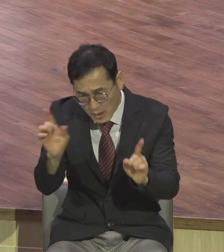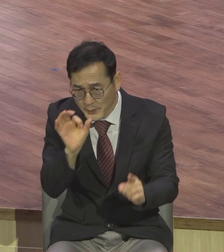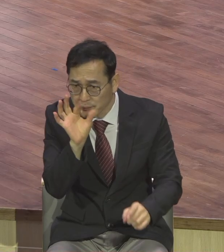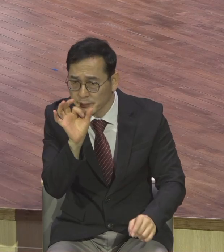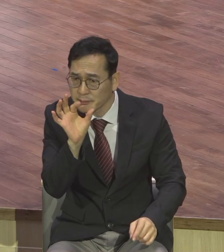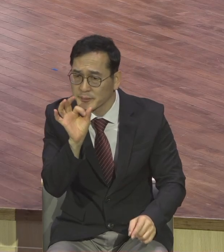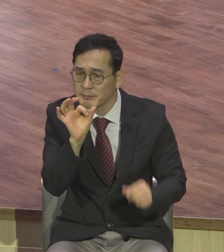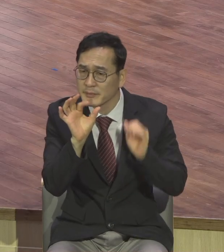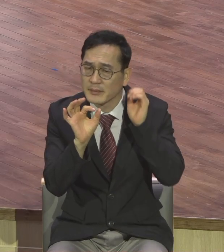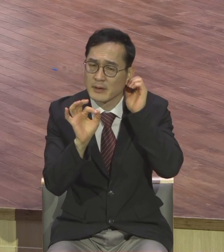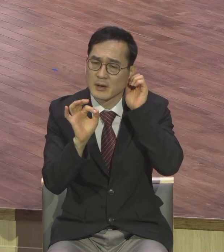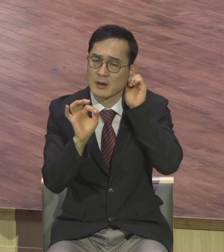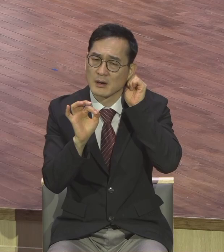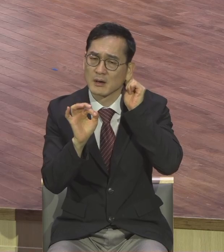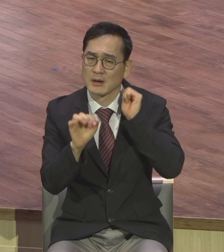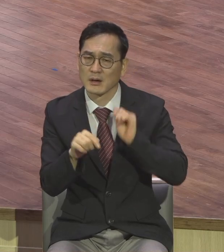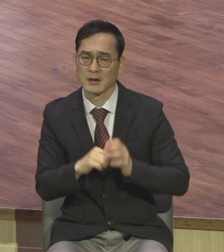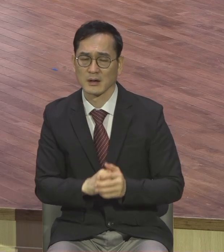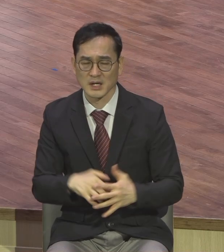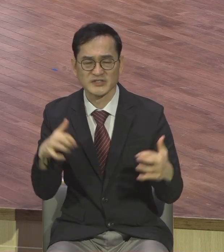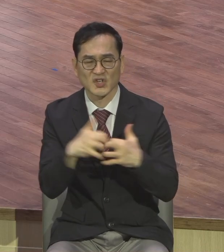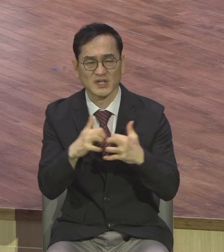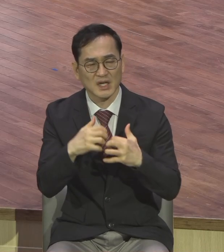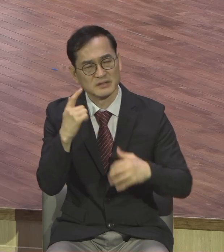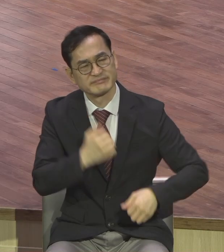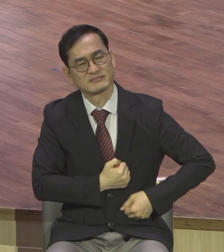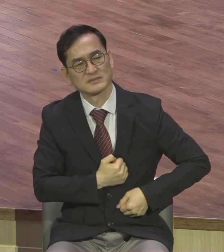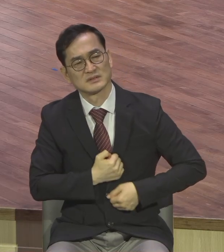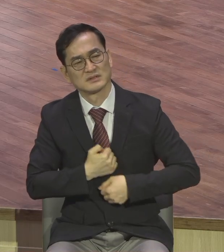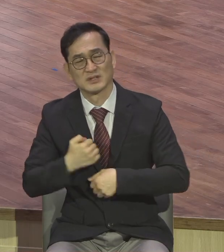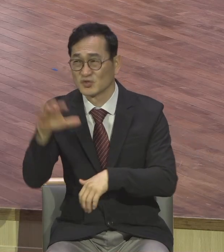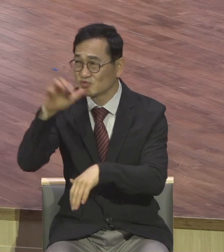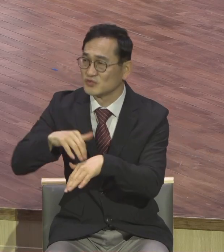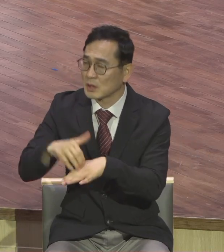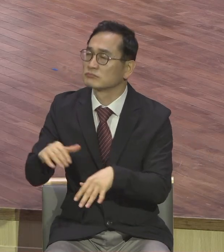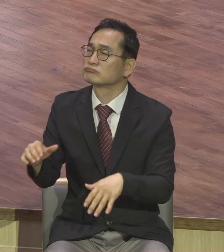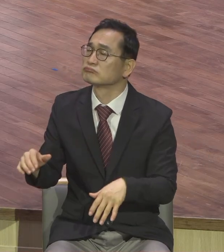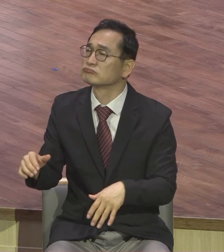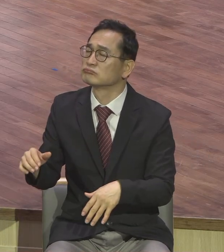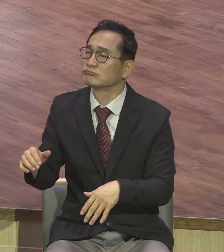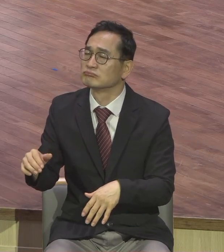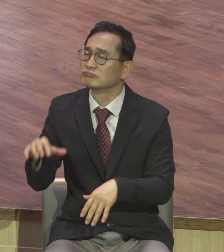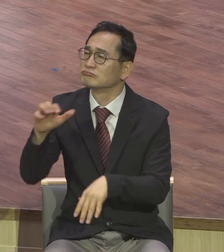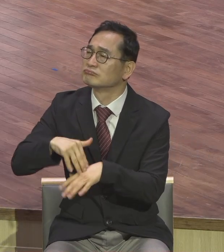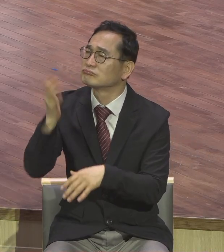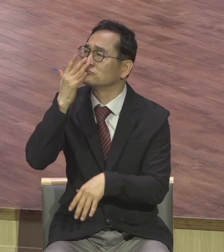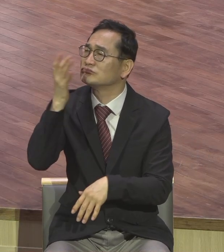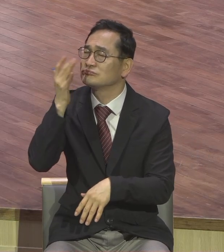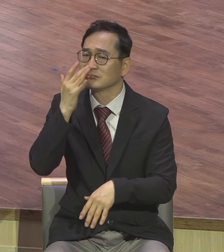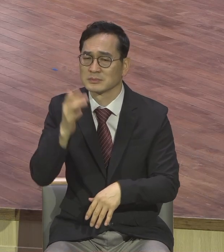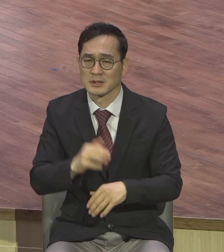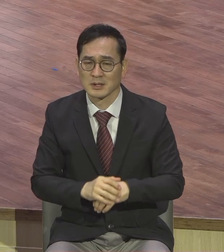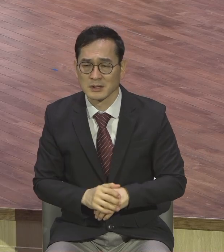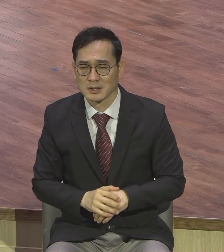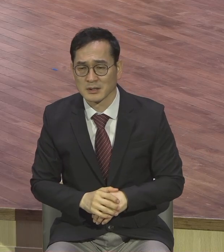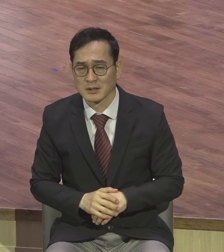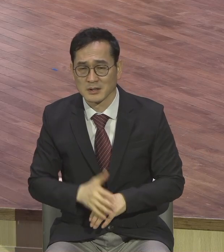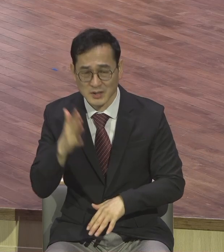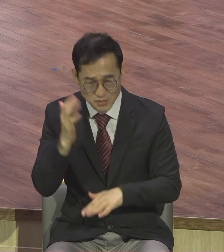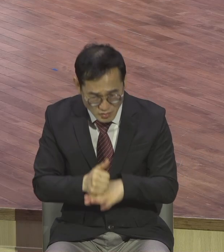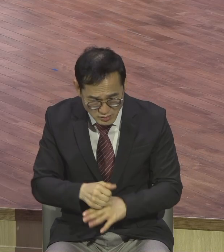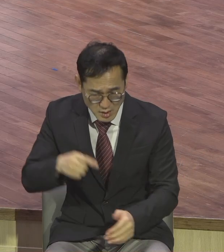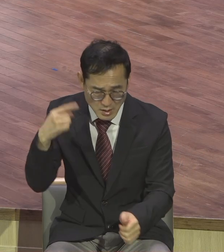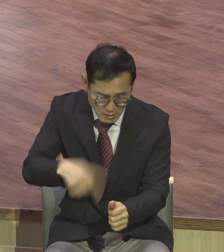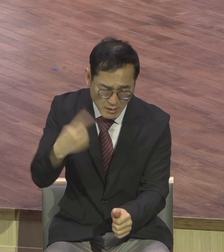도와줘도 군인들이 전쟁할 생각도 없고 훈련받을 생각도 없고 도대체가 안 보이니까 할수 없이 출근한